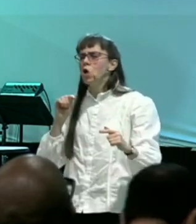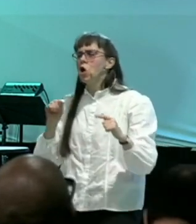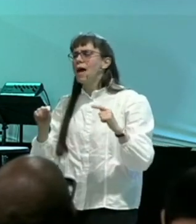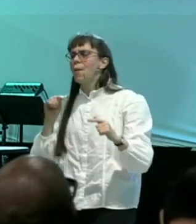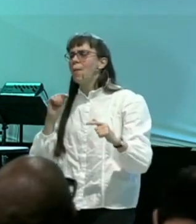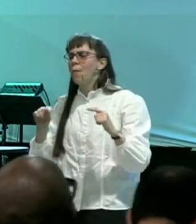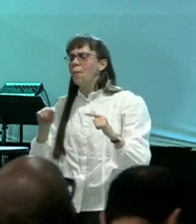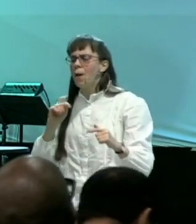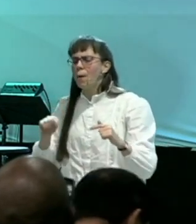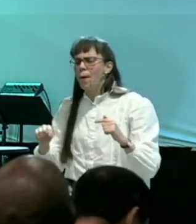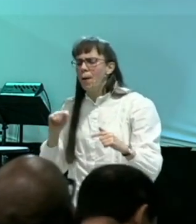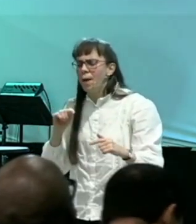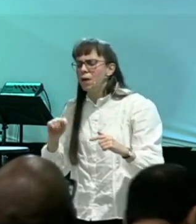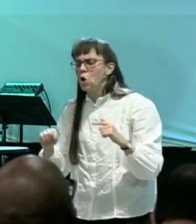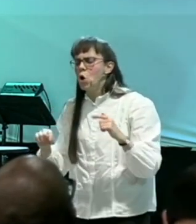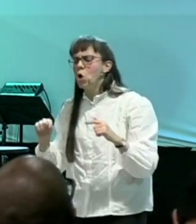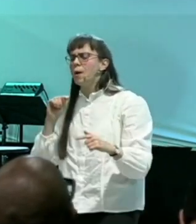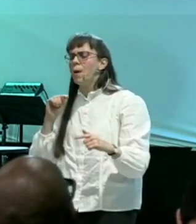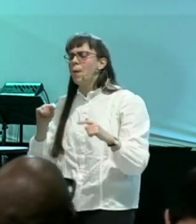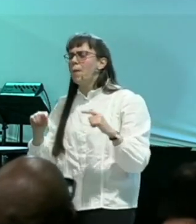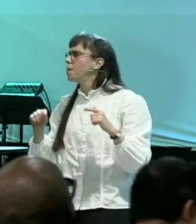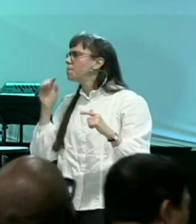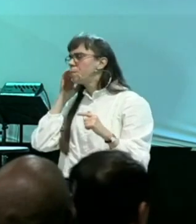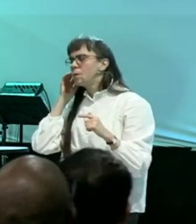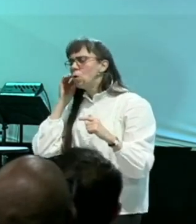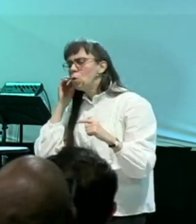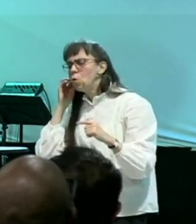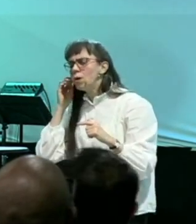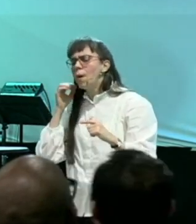Bachata. Acclame le Seigneur. Acclame ce Dieu qui est vivant.